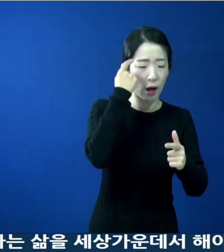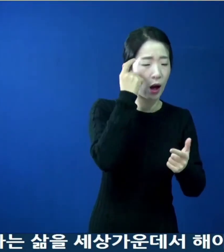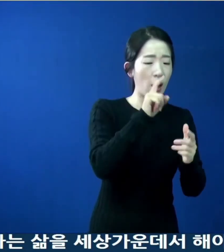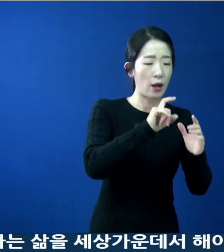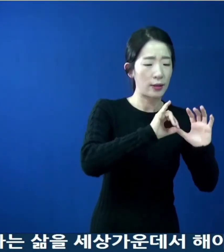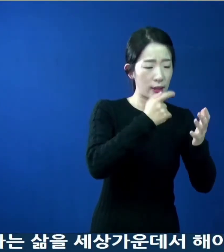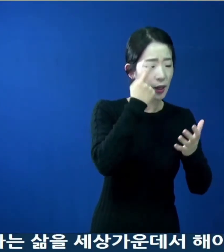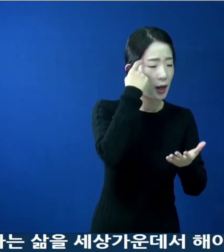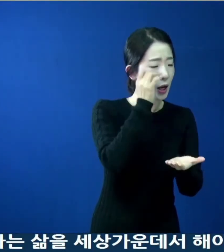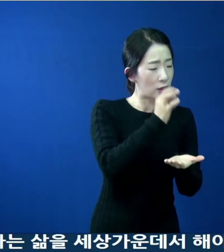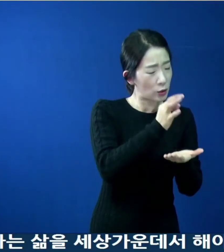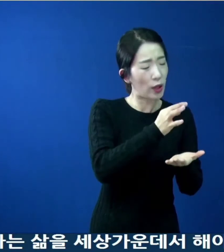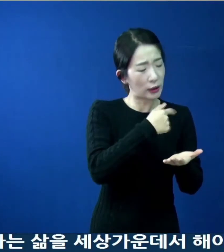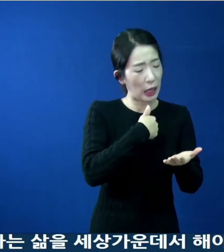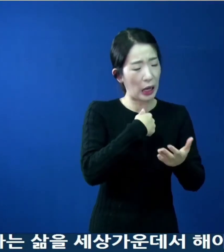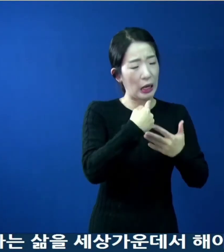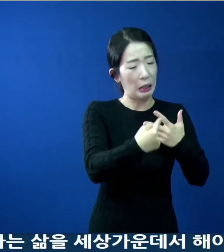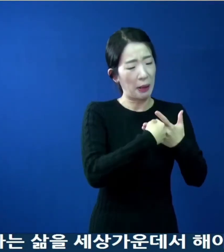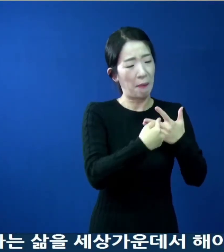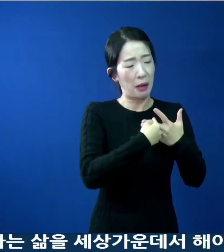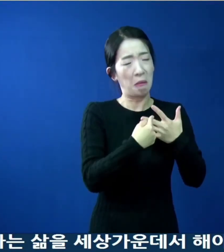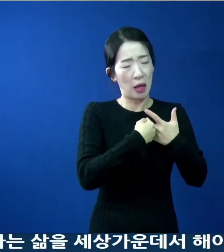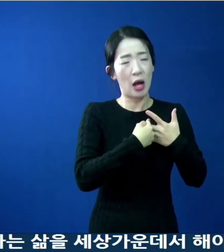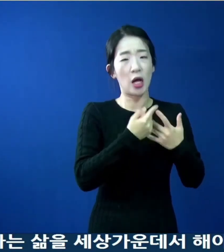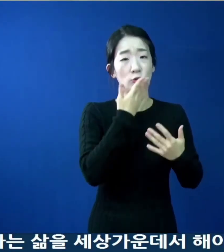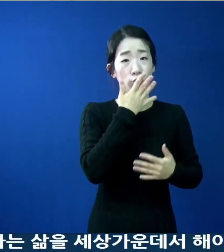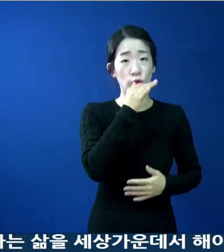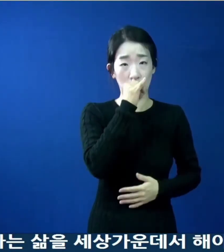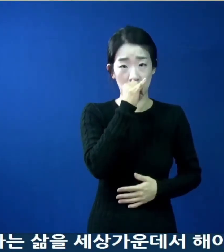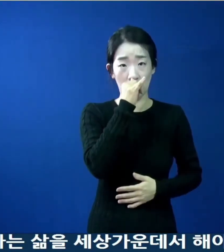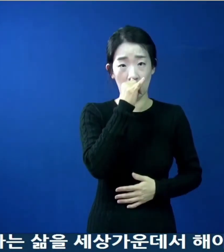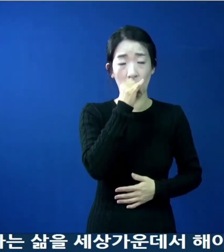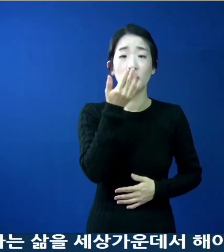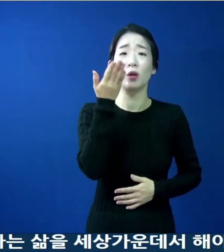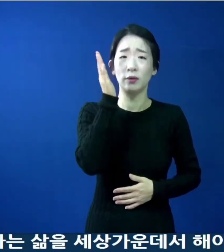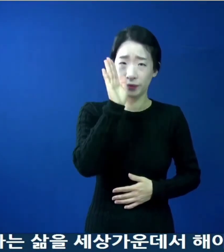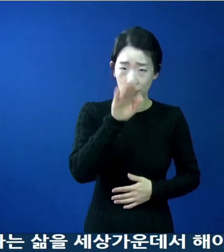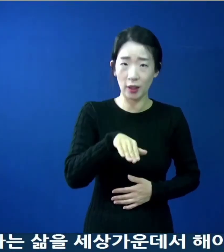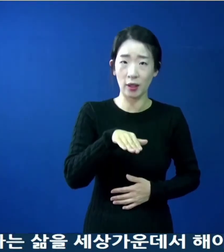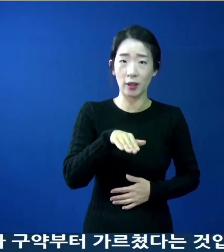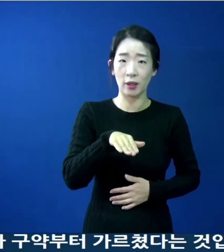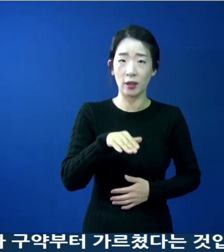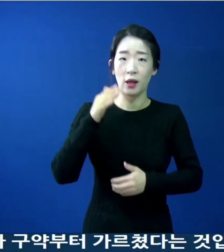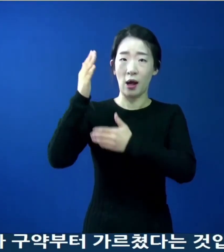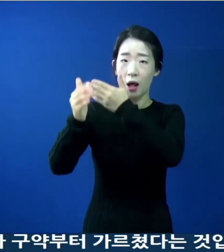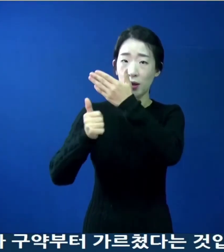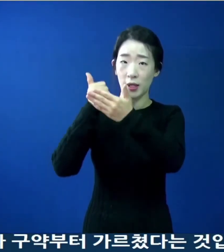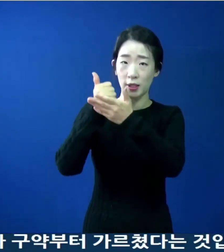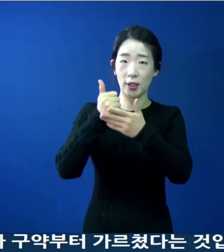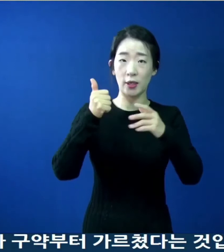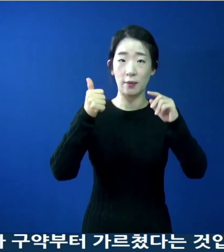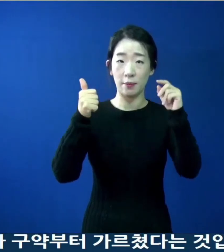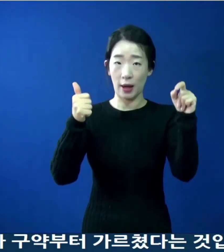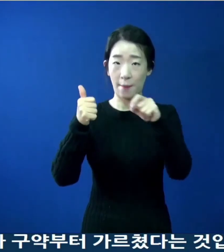줄 수 있습니다. 우리가 한눈을 팔 수 있습니다. 그런데 하나님 앞에 돌아와서 정말 우리가